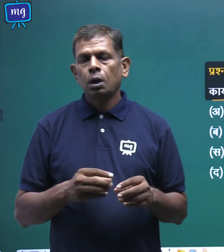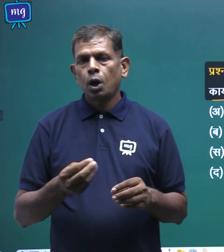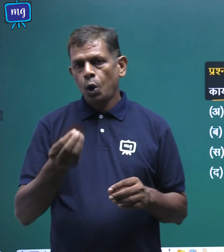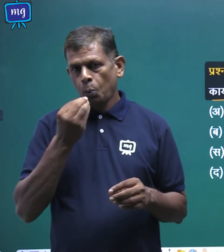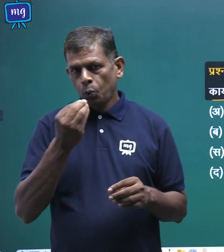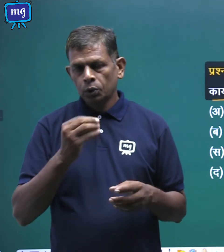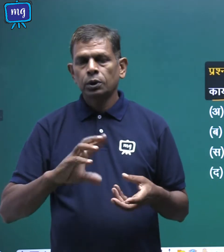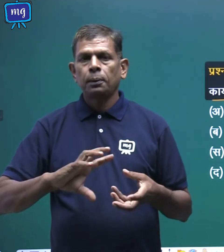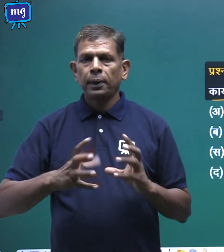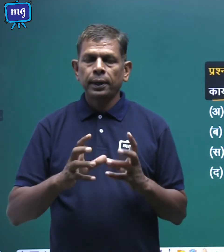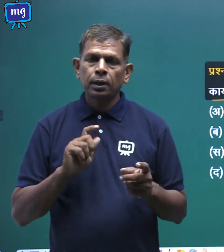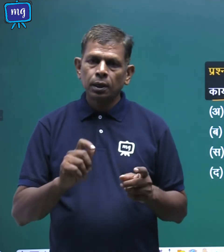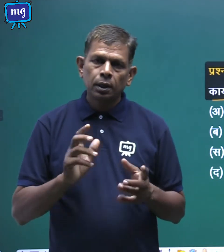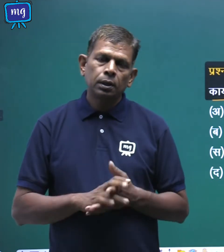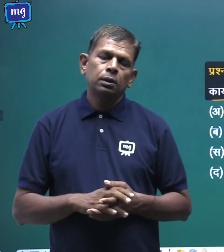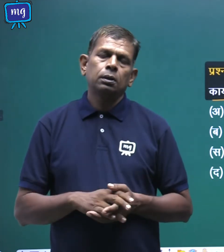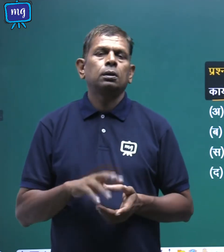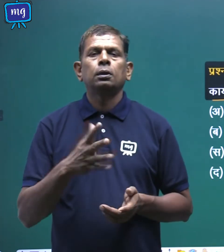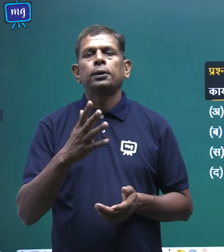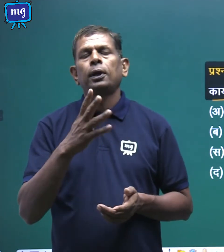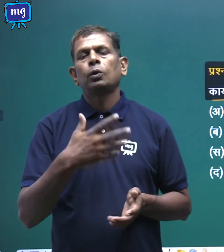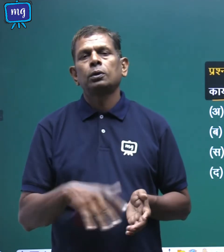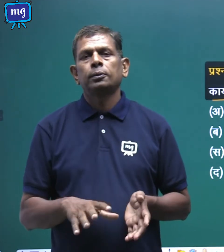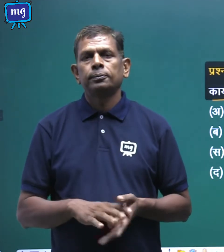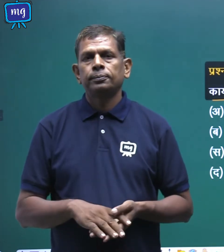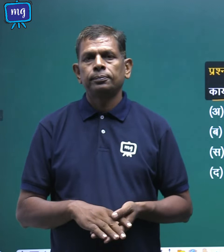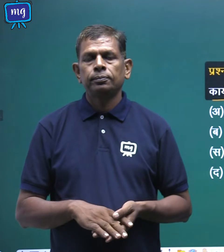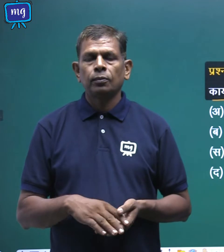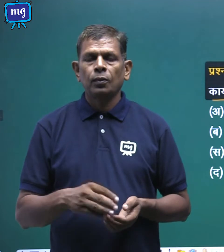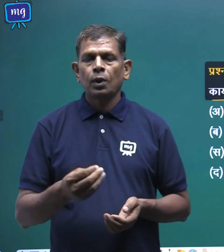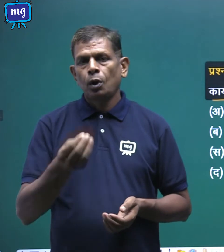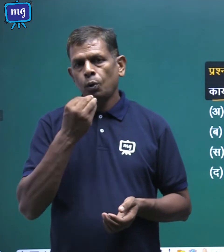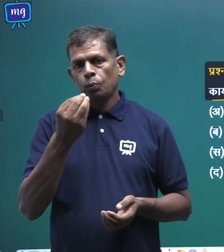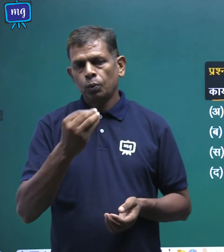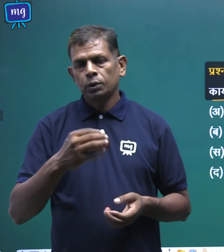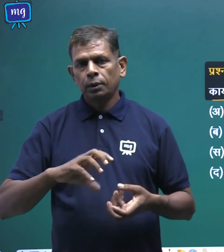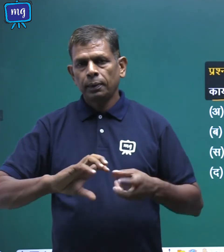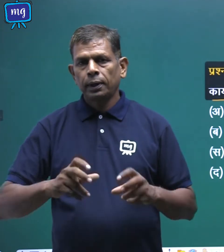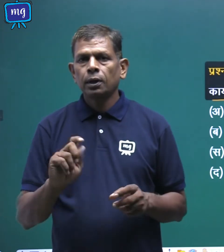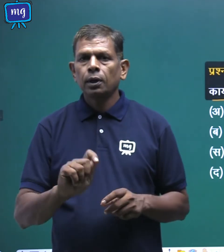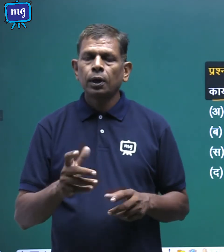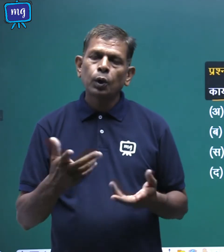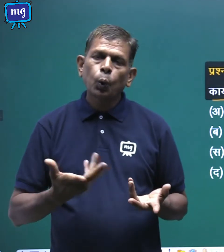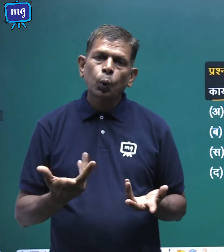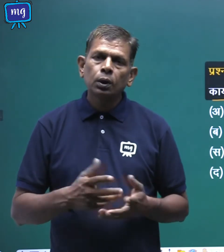भोजन बनाने का कार्य नहीं होता। भोजन बनाने का कार्य कौन करता है?